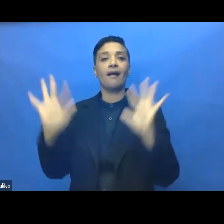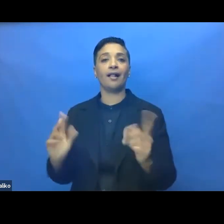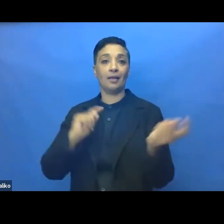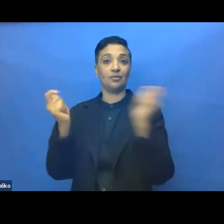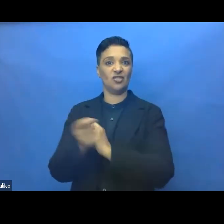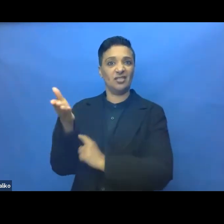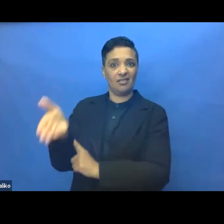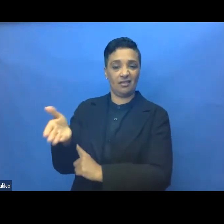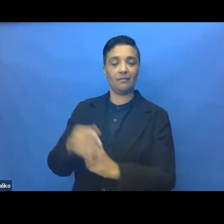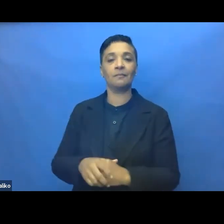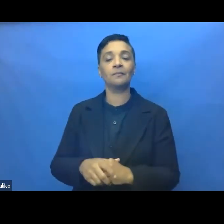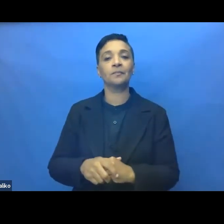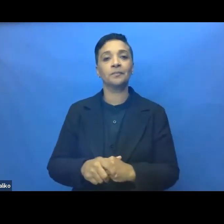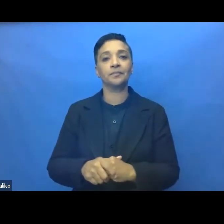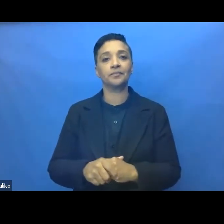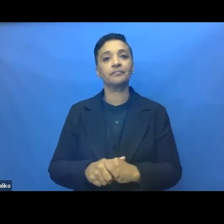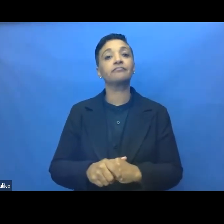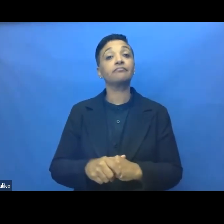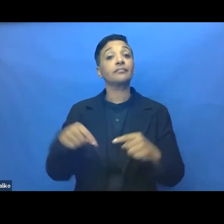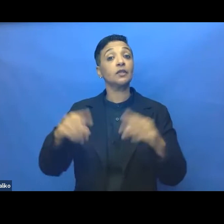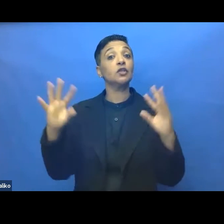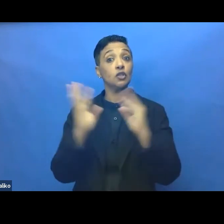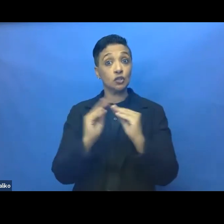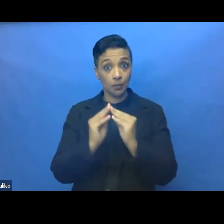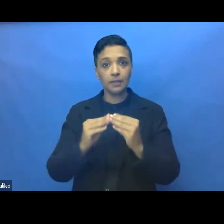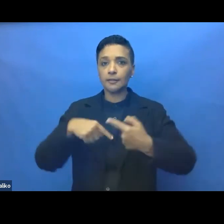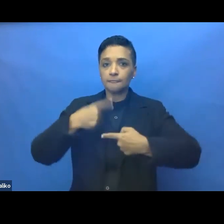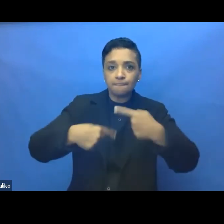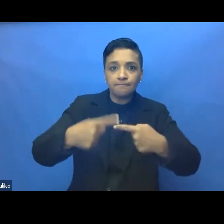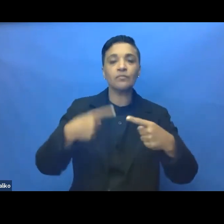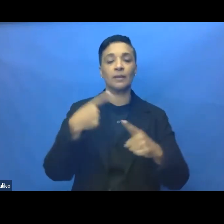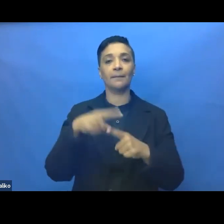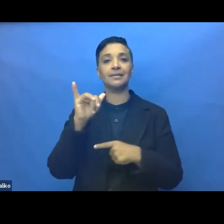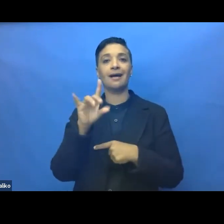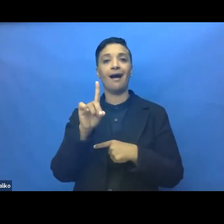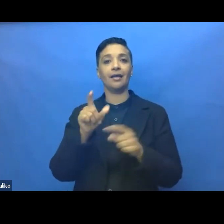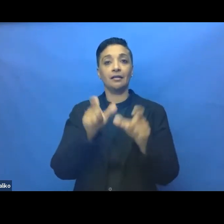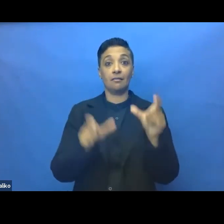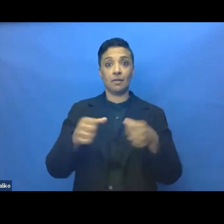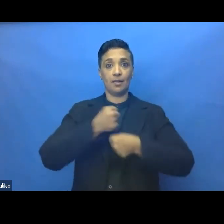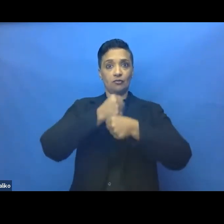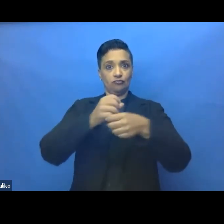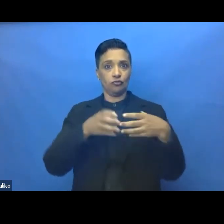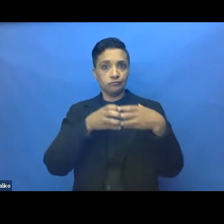des discussions en matière du changement climatique. Il y a une réunion